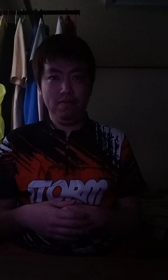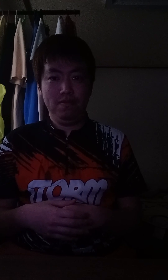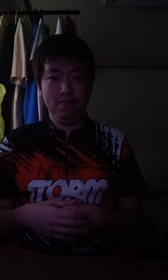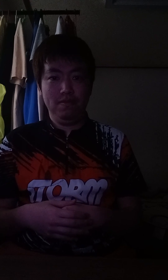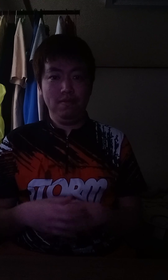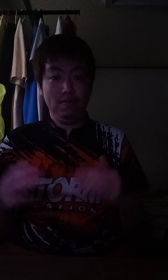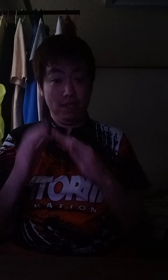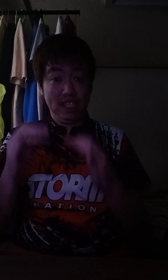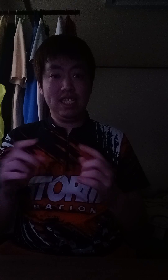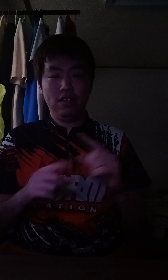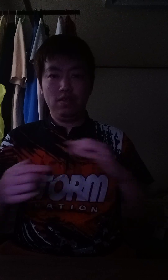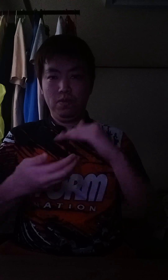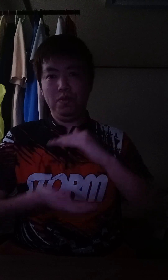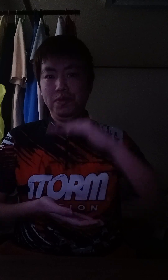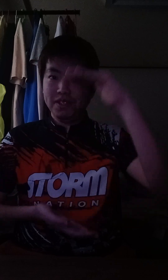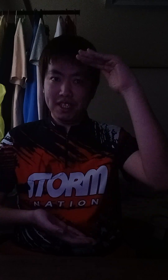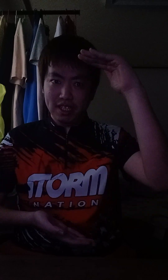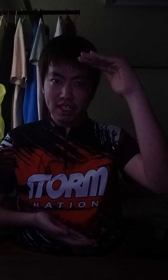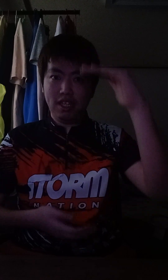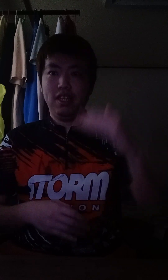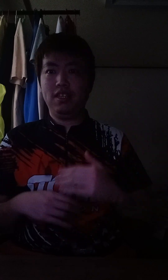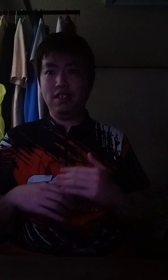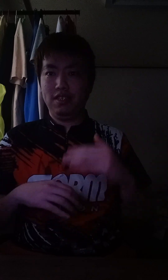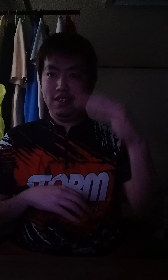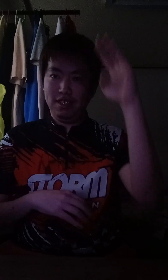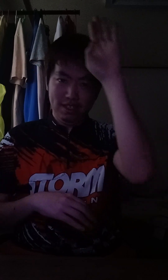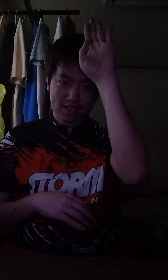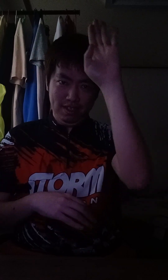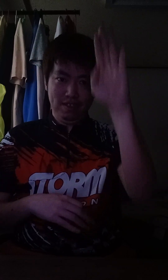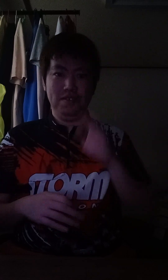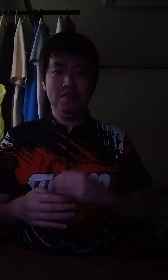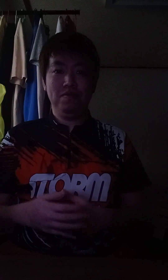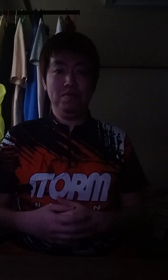하루 일과 중 빼놓을 수 없는 키재기. 엄마가